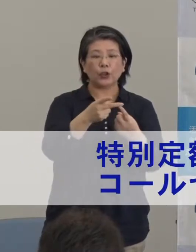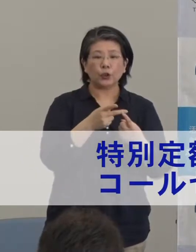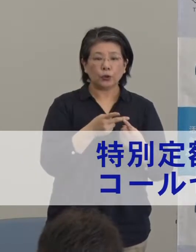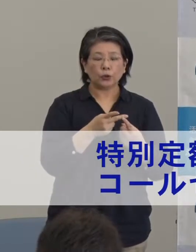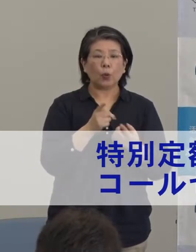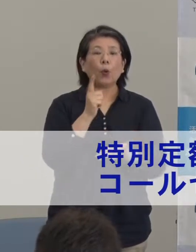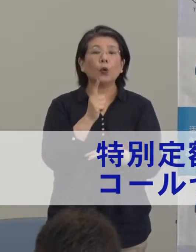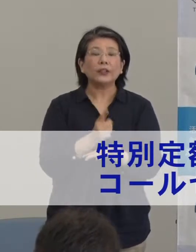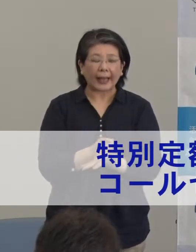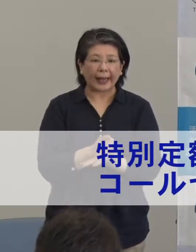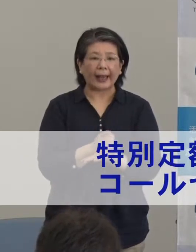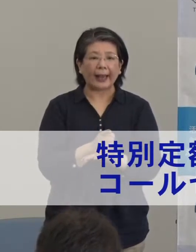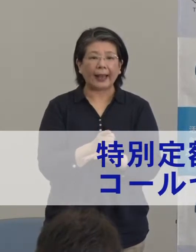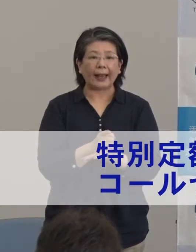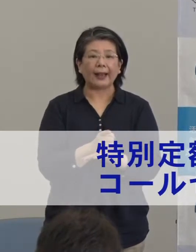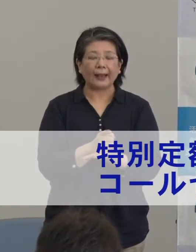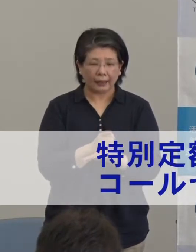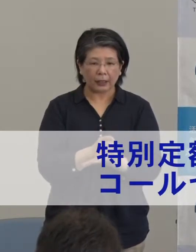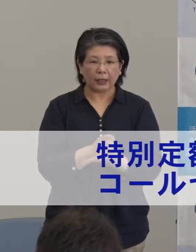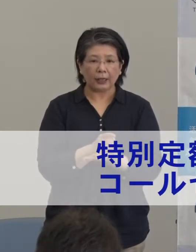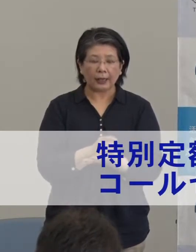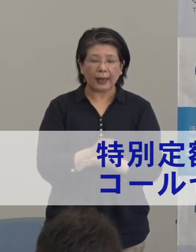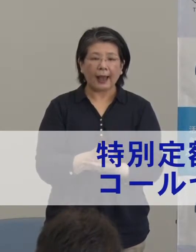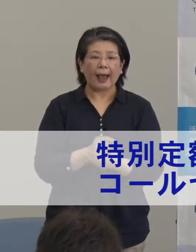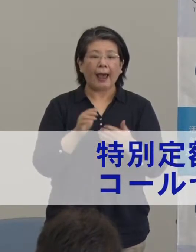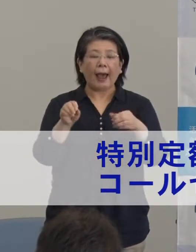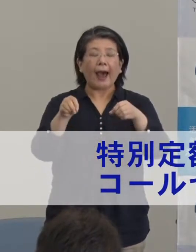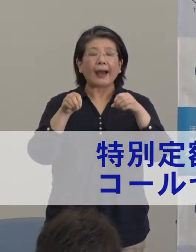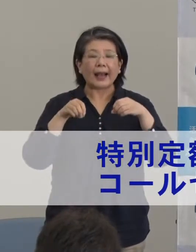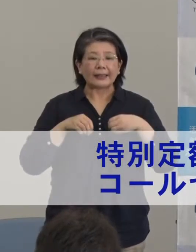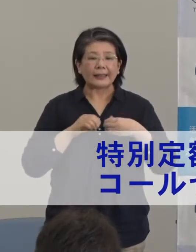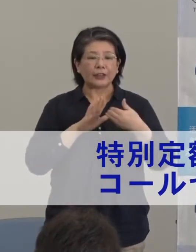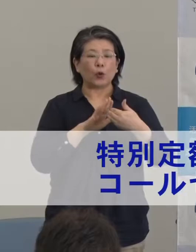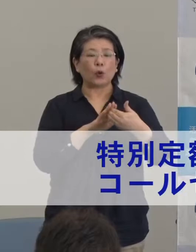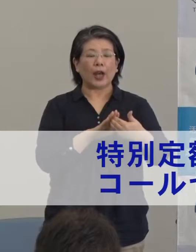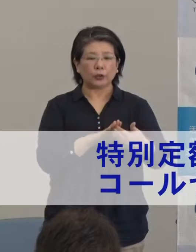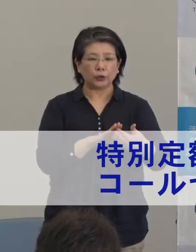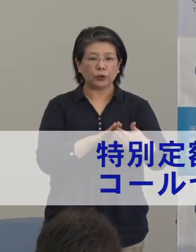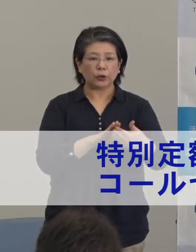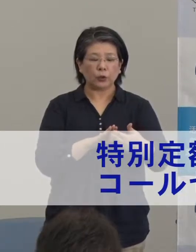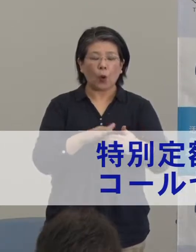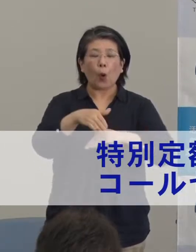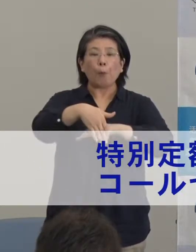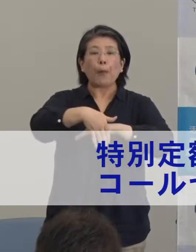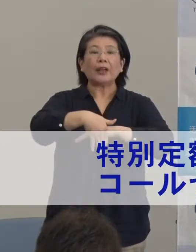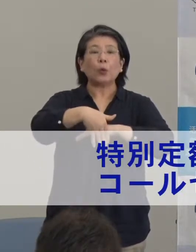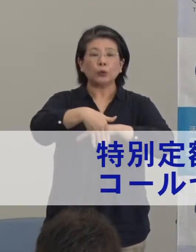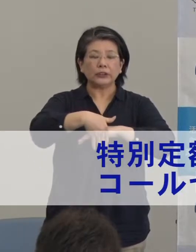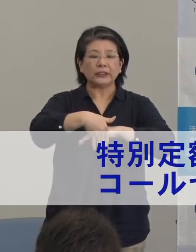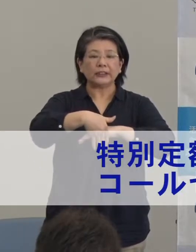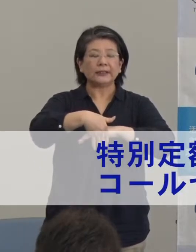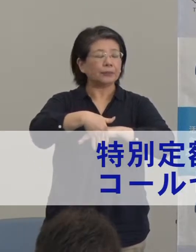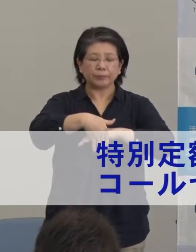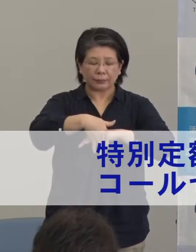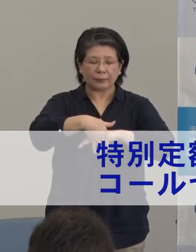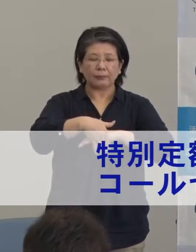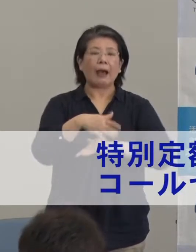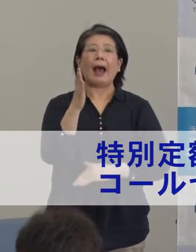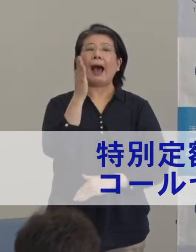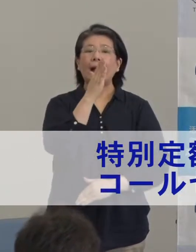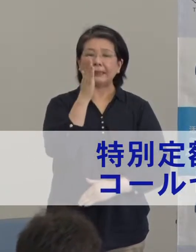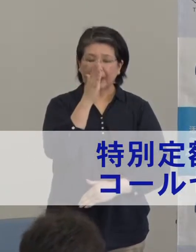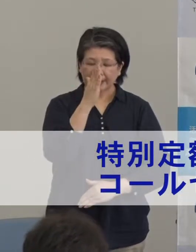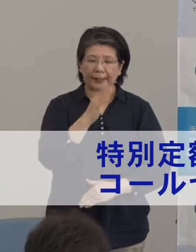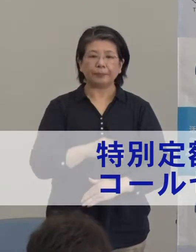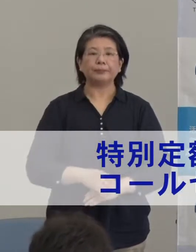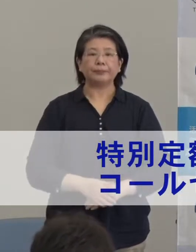だけの対応としておりまして、感染症拡大防止の観点から、申請用の受付窓口というものは設けており